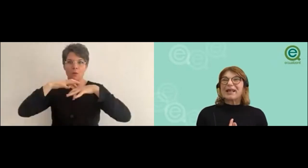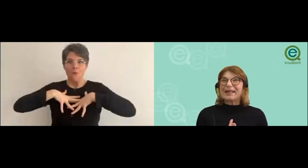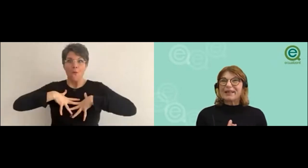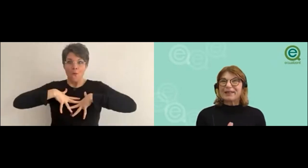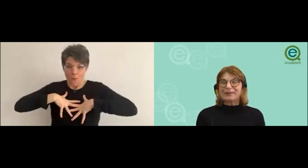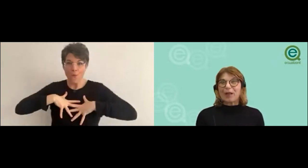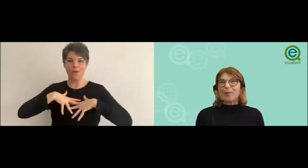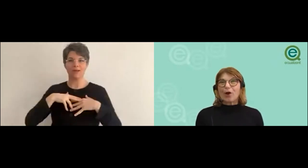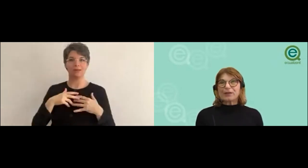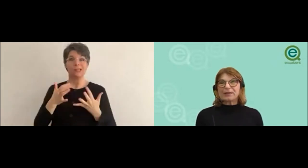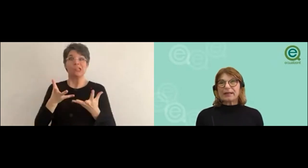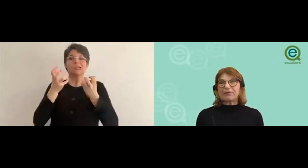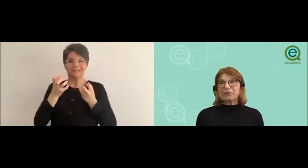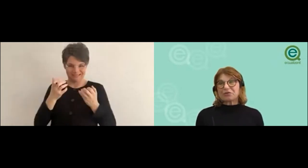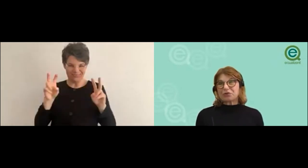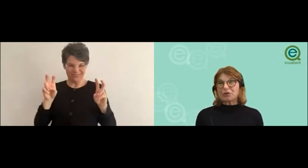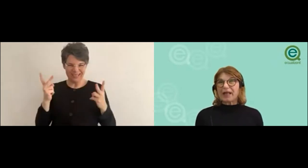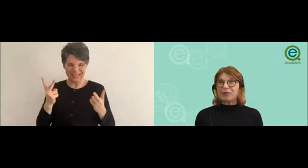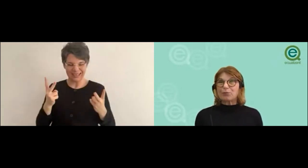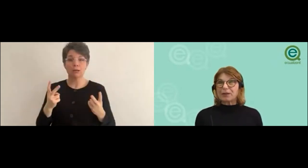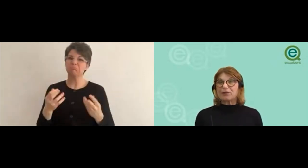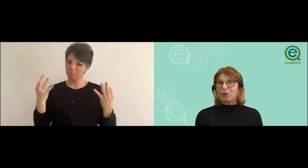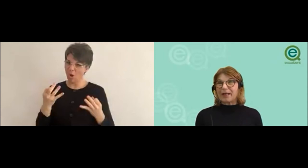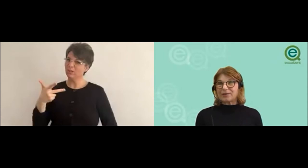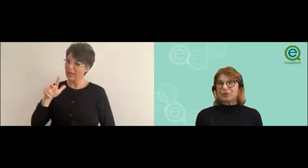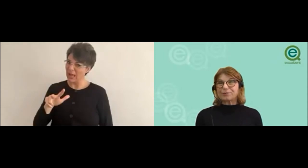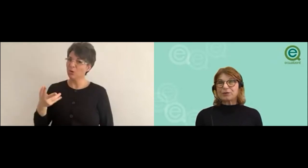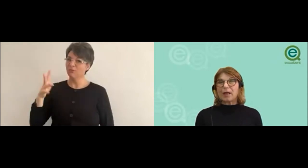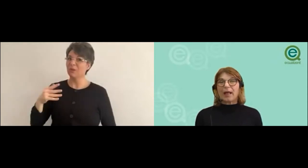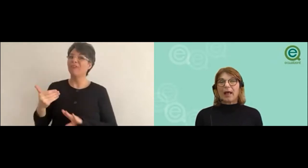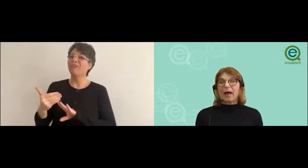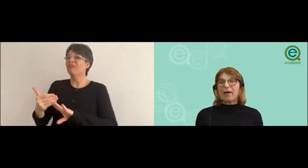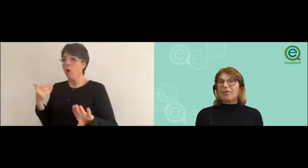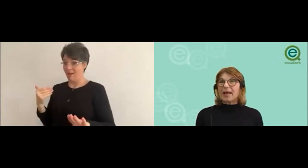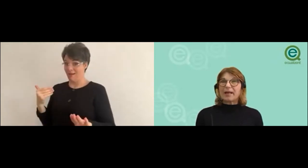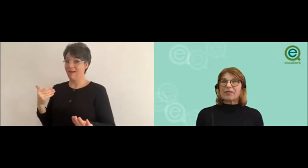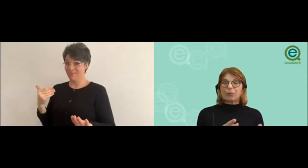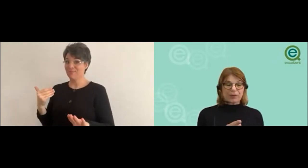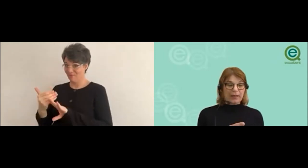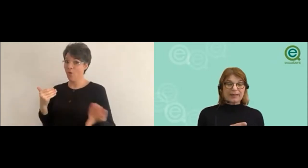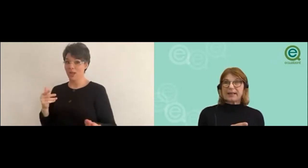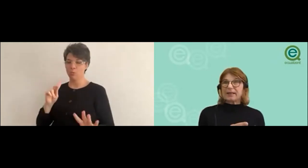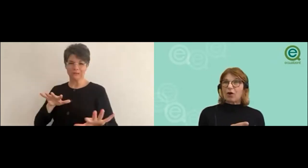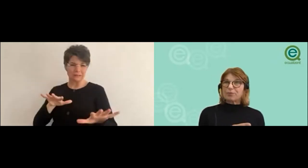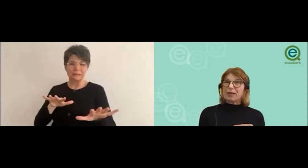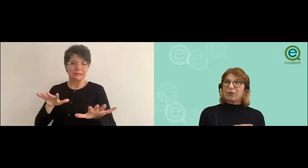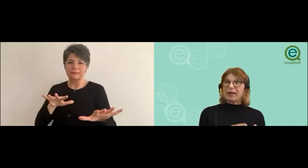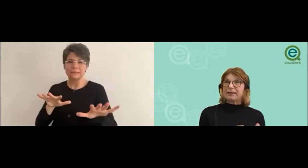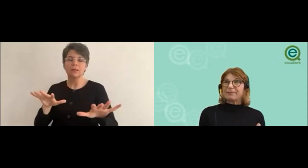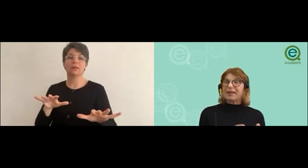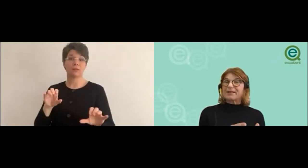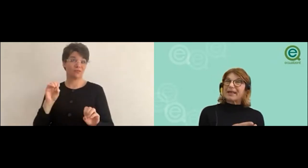sozusagen inhaliert hat, braucht es schon 3-4 Monate Vorleistung, weil es muss, es geht die